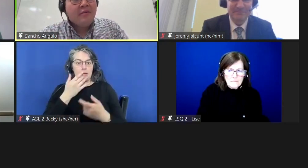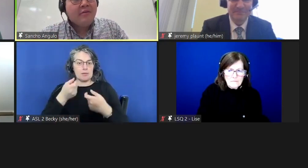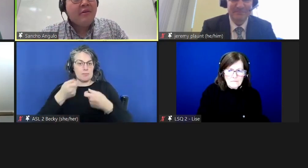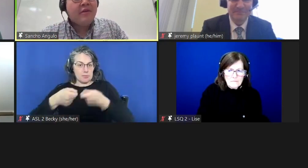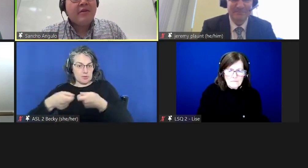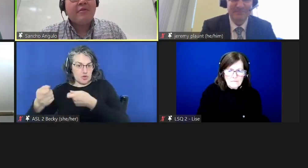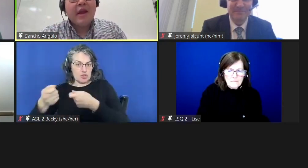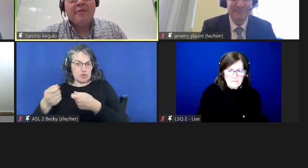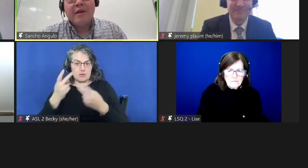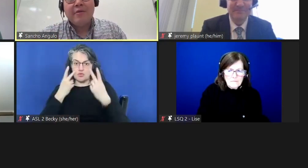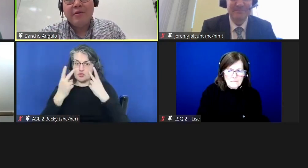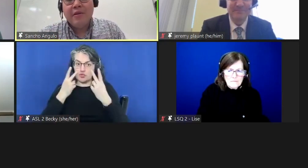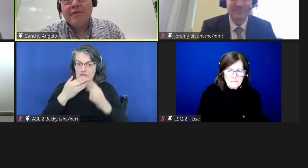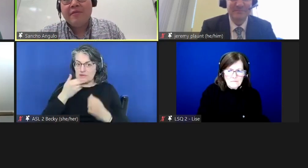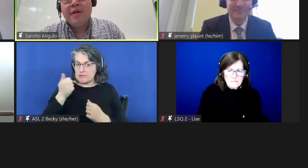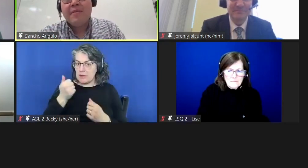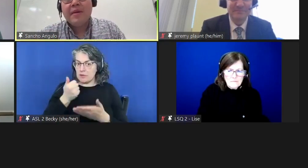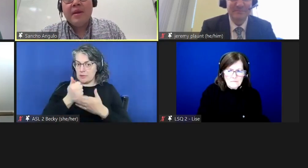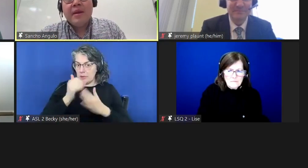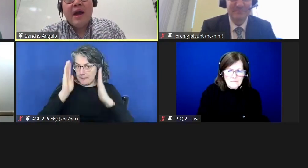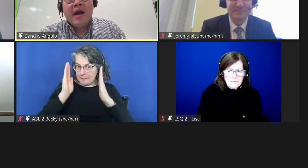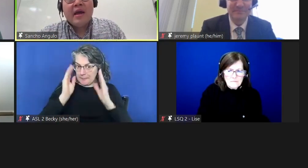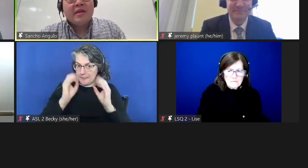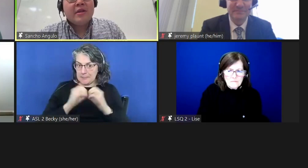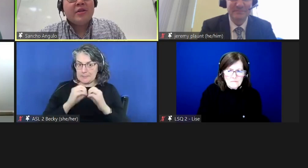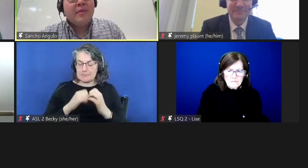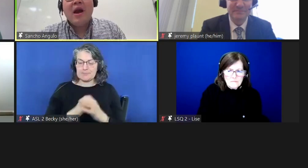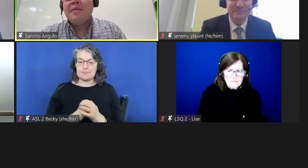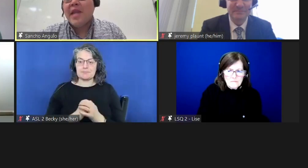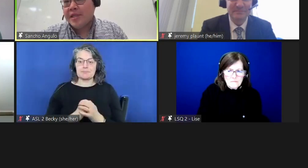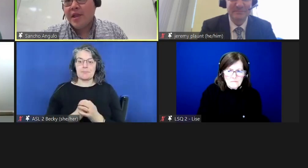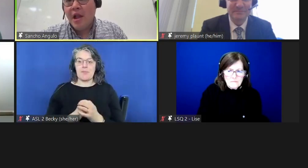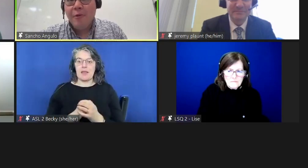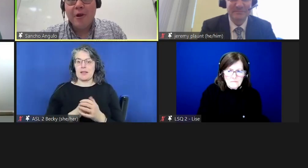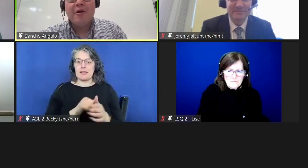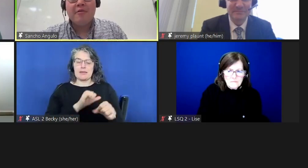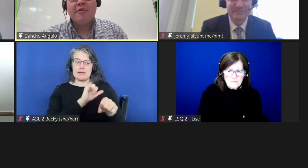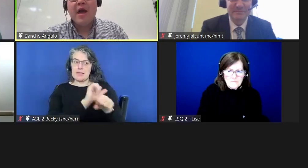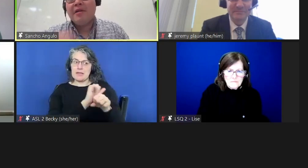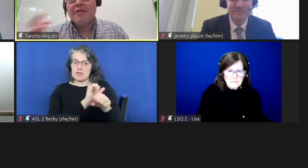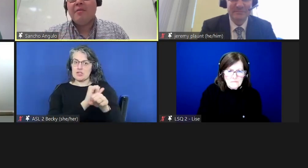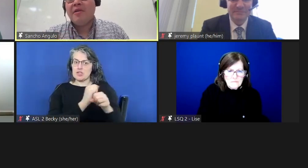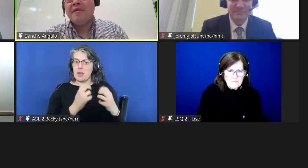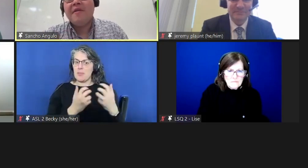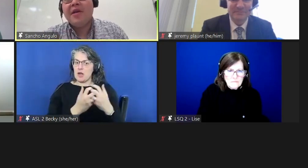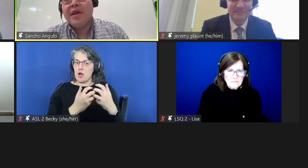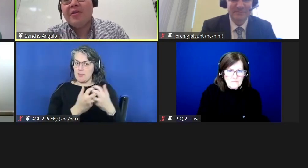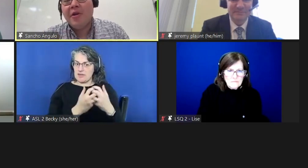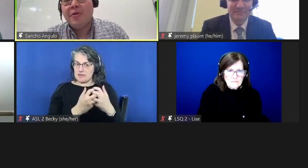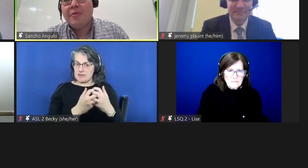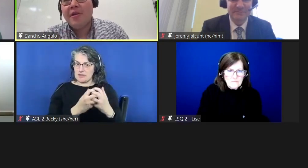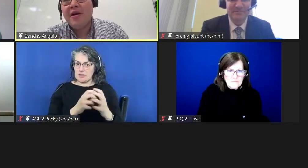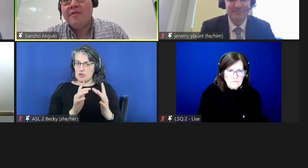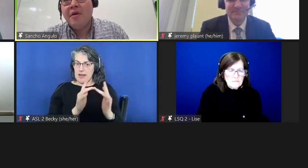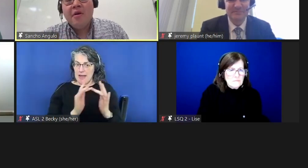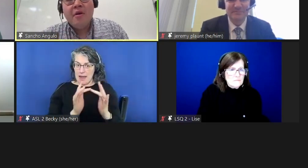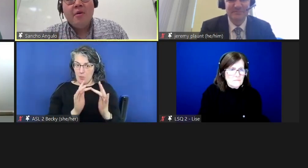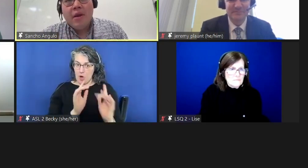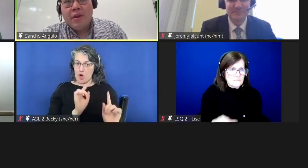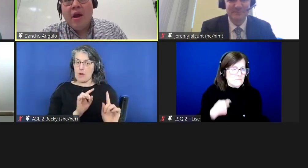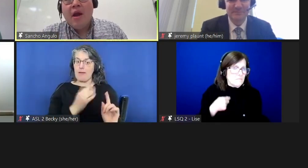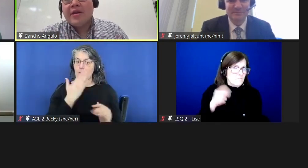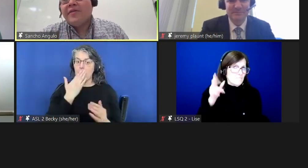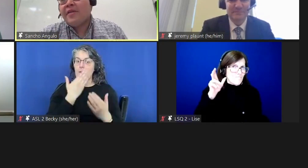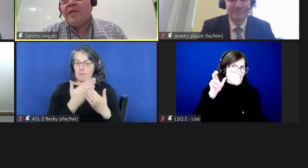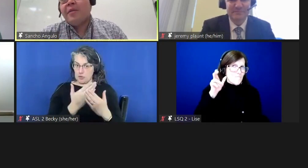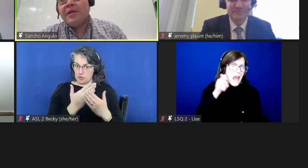I also have seen great resources from, I think the Job Accommodation Network also has some stuff on, in terms of